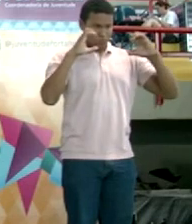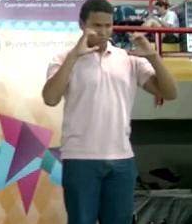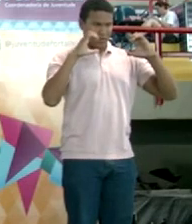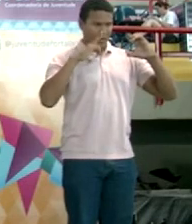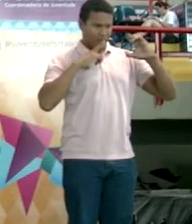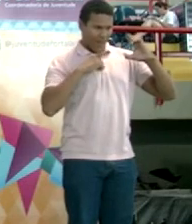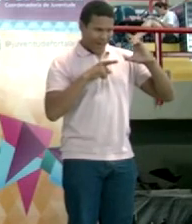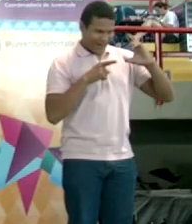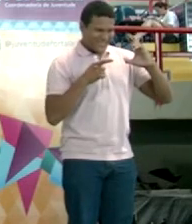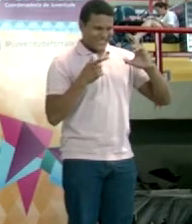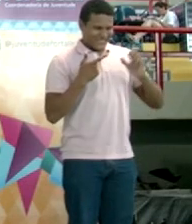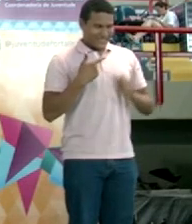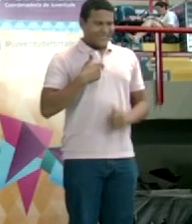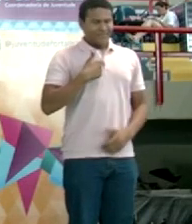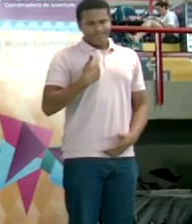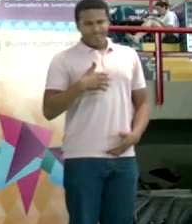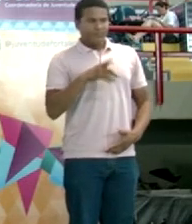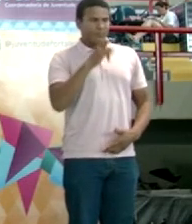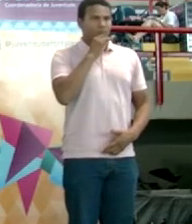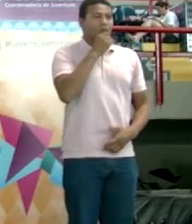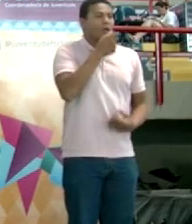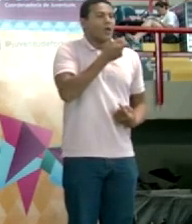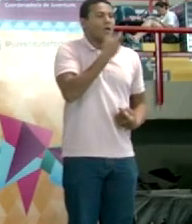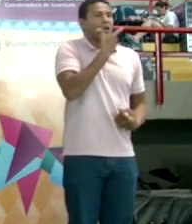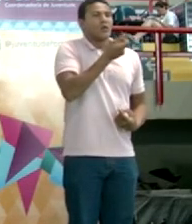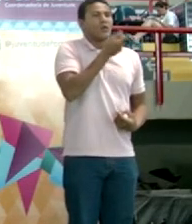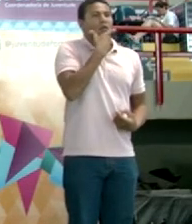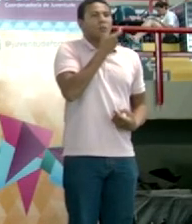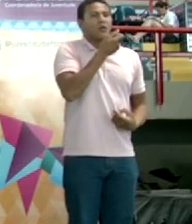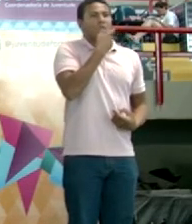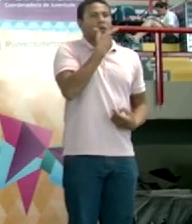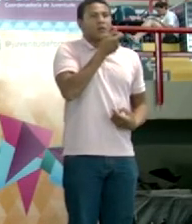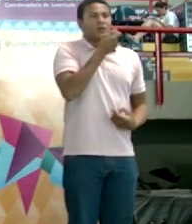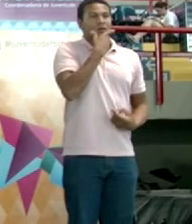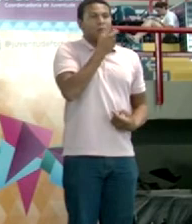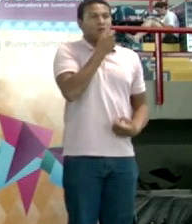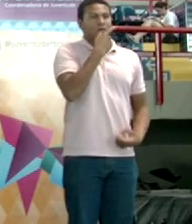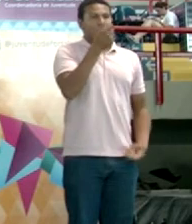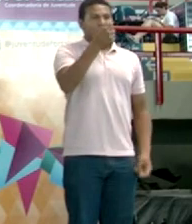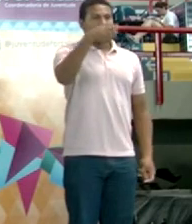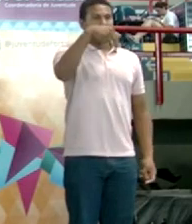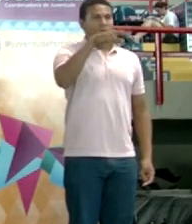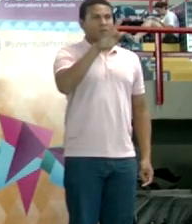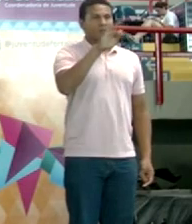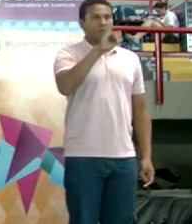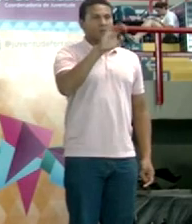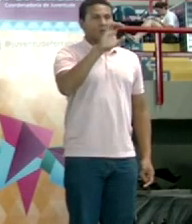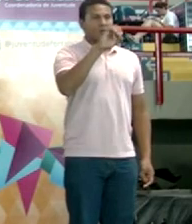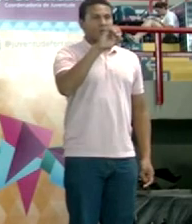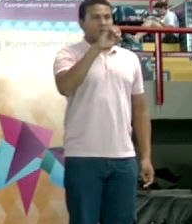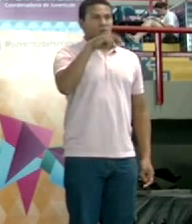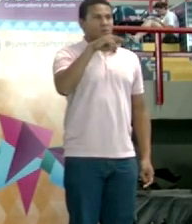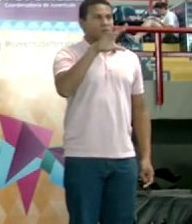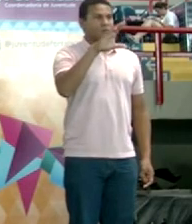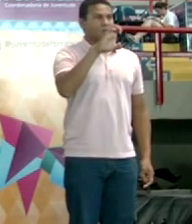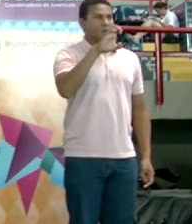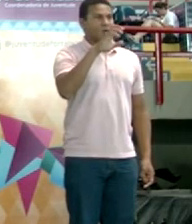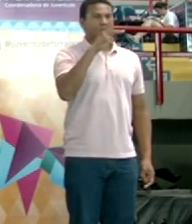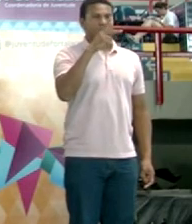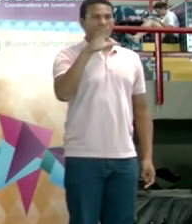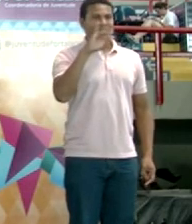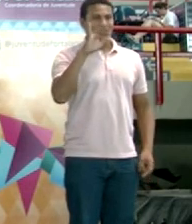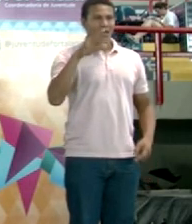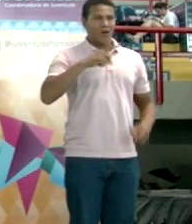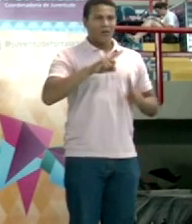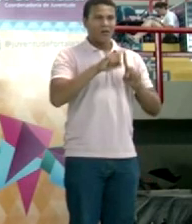anticoncepcionais de via oral para reduzir a quantidade de ovários micropolicísticos e que assim ela consiga regular o seu